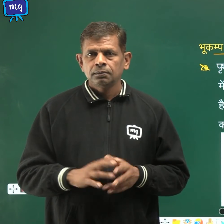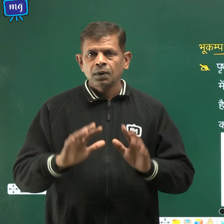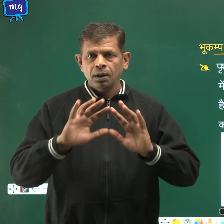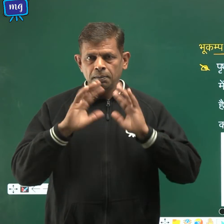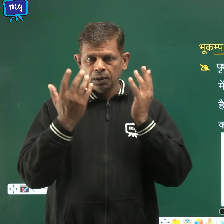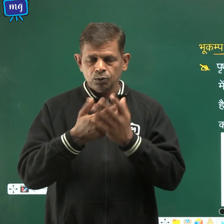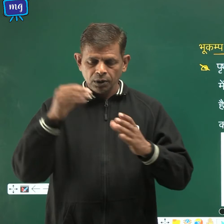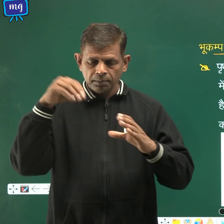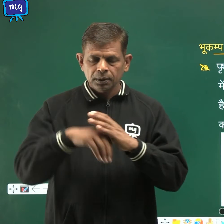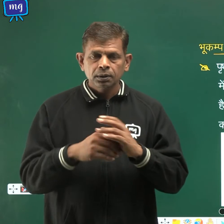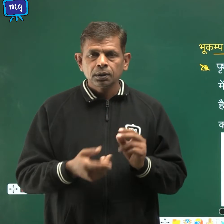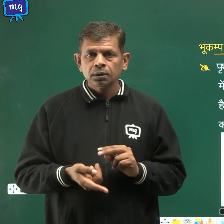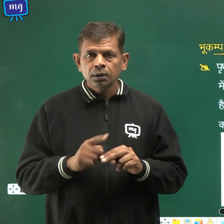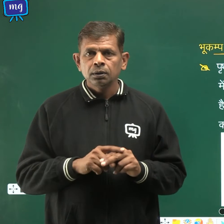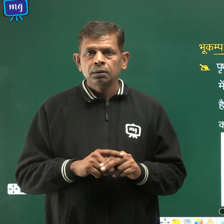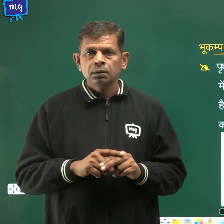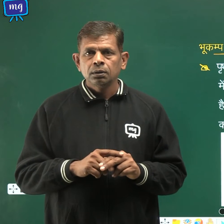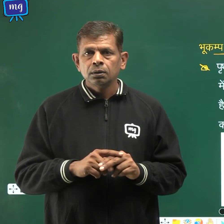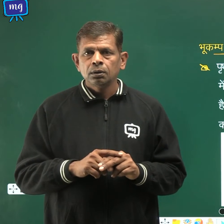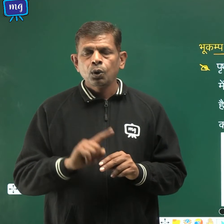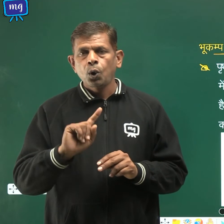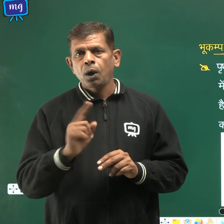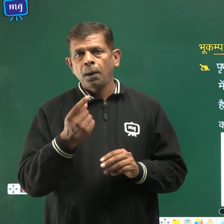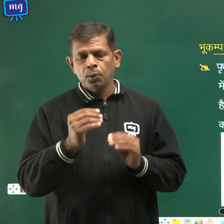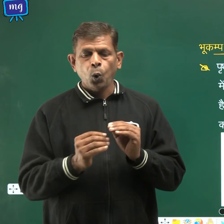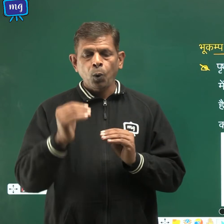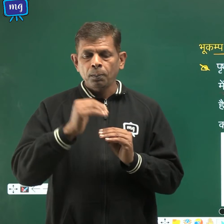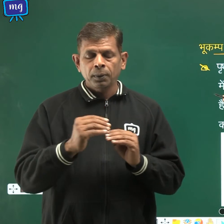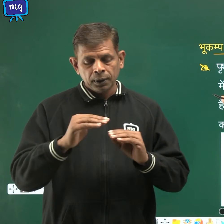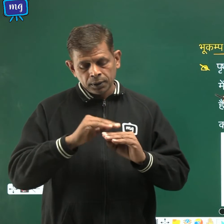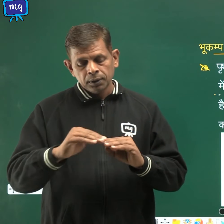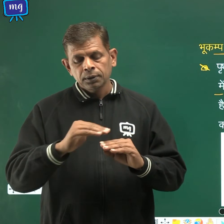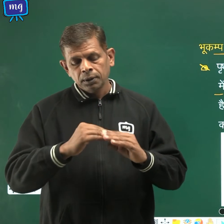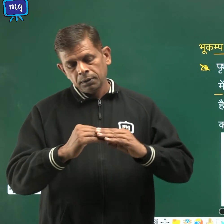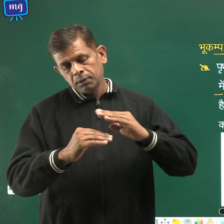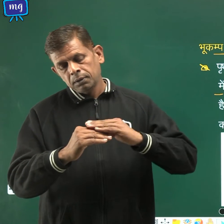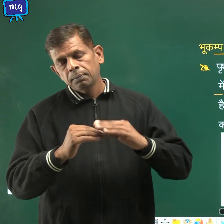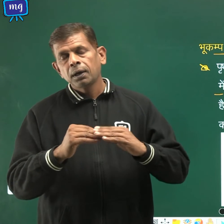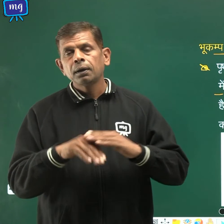पृथ्वी के भीतर की सबसे ऊपरी सतह में